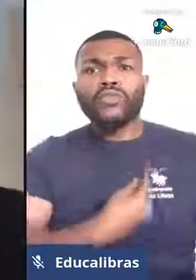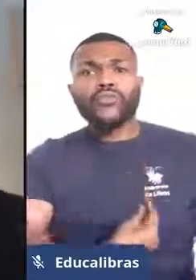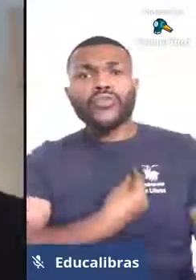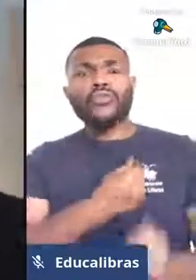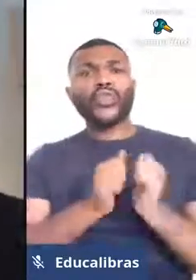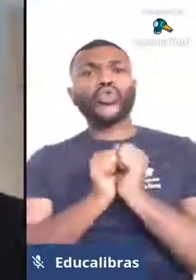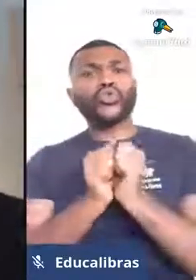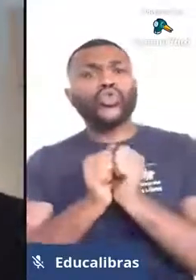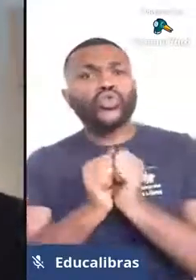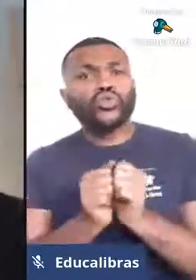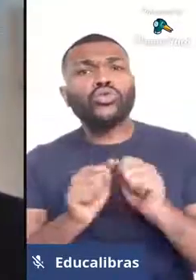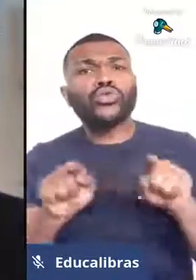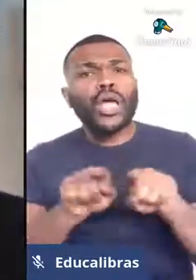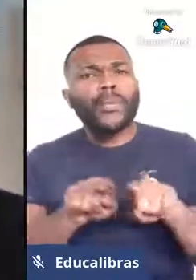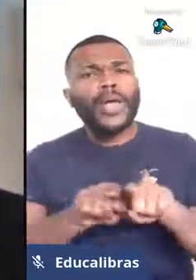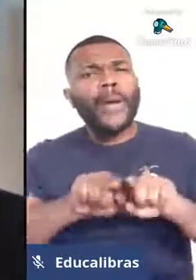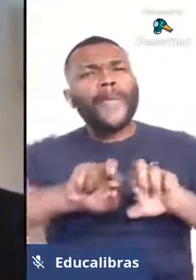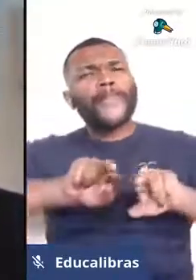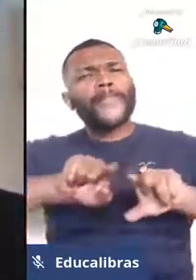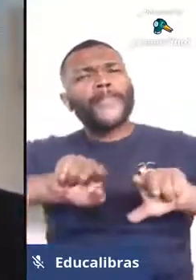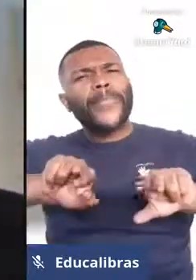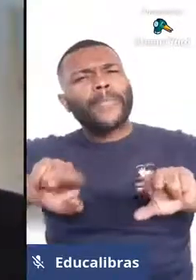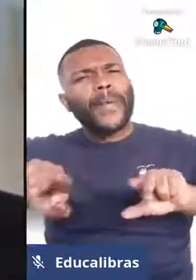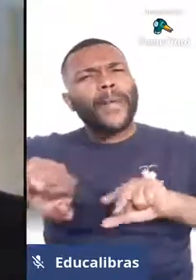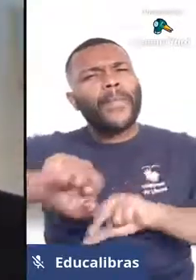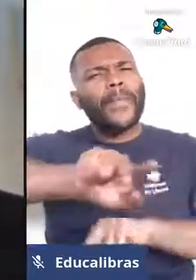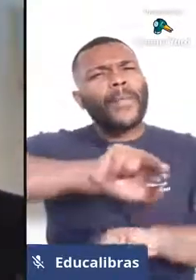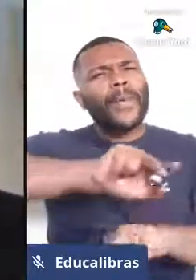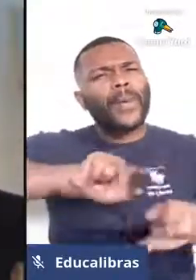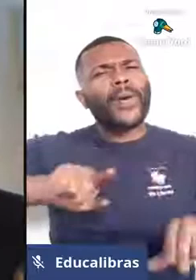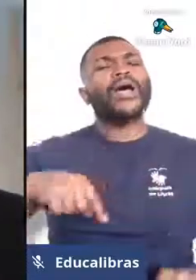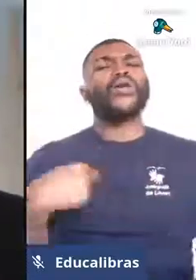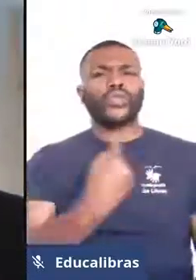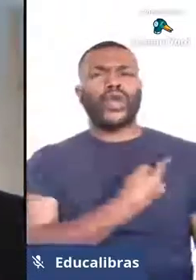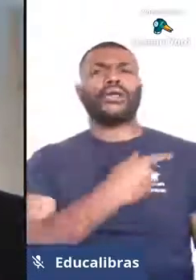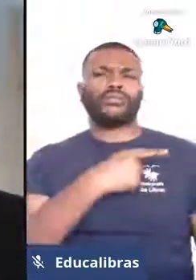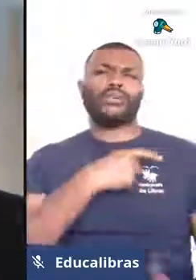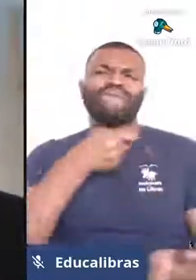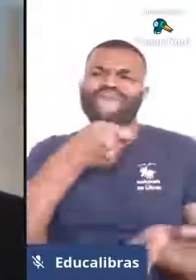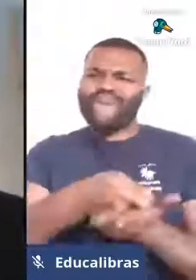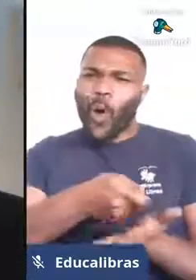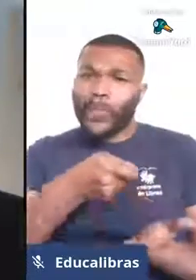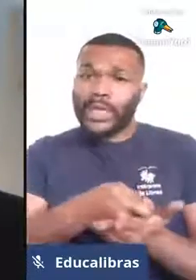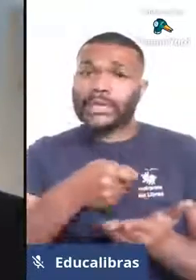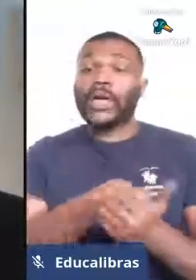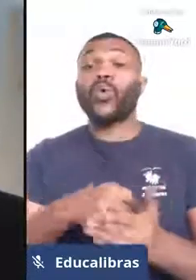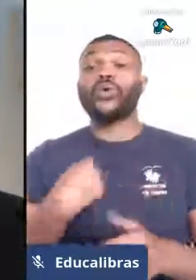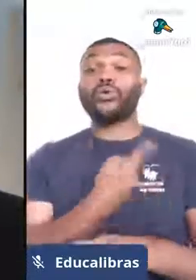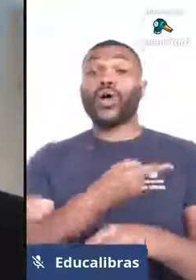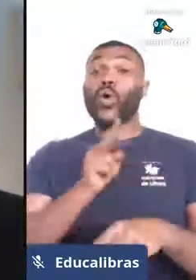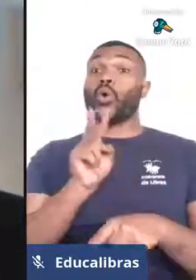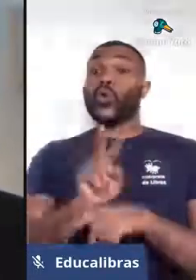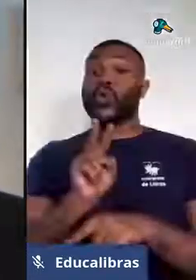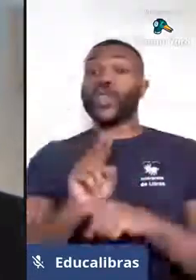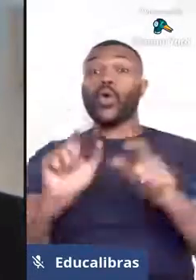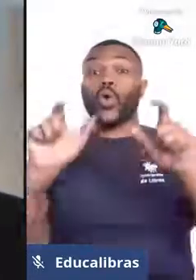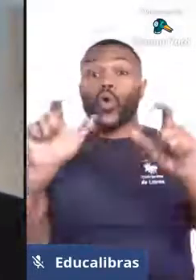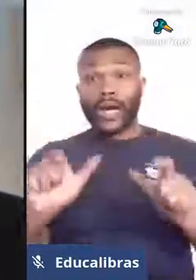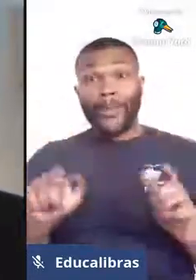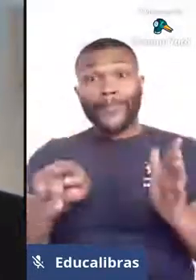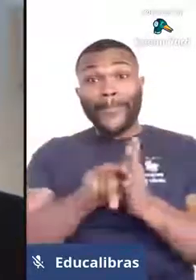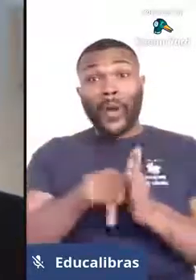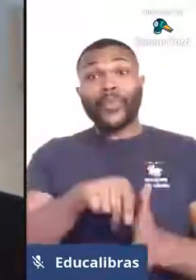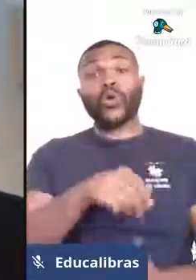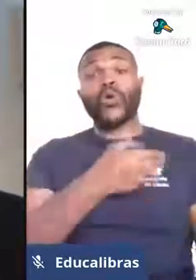convivência e de diversidade. Eu acho que temos essa obrigação, nós que gerimos espaços públicos, que eles sejam